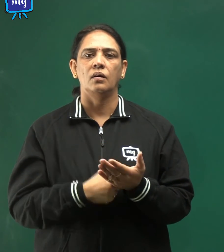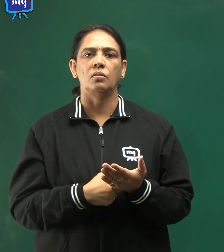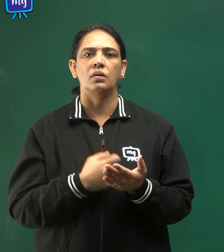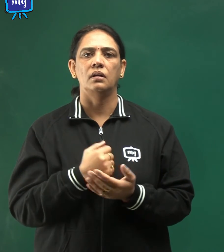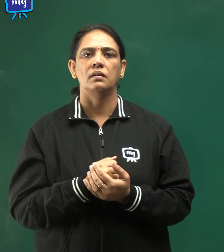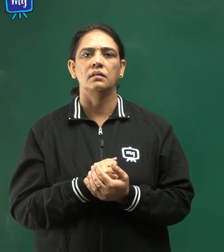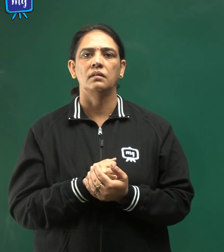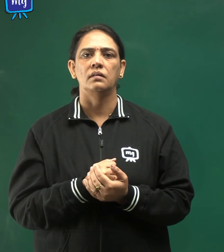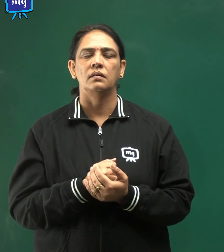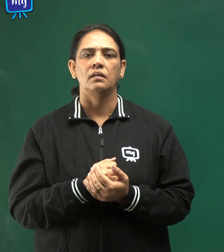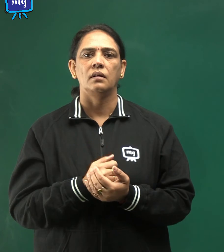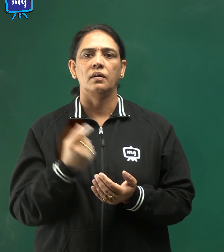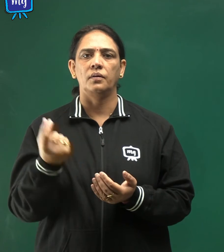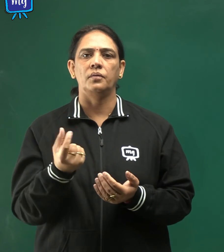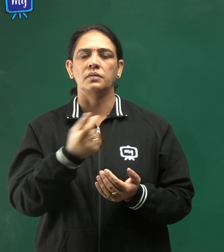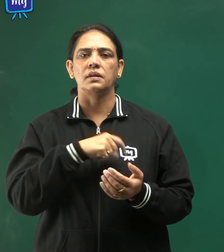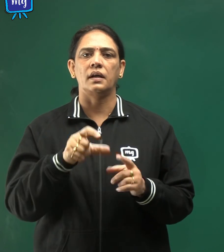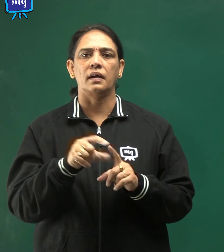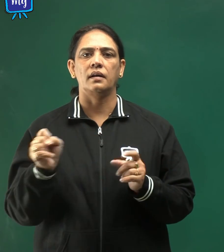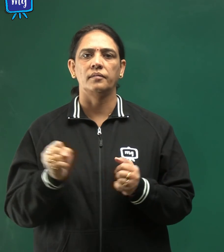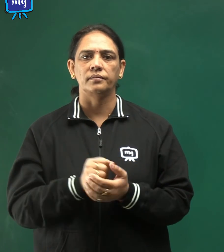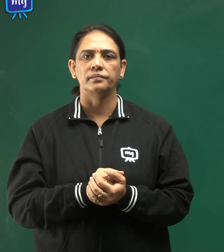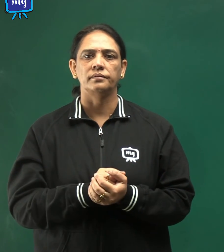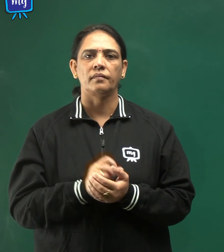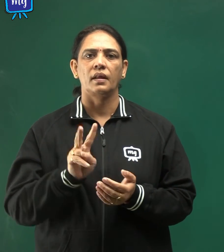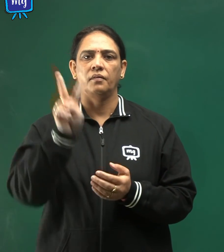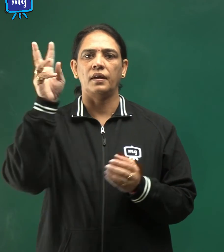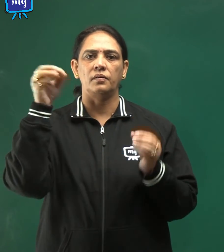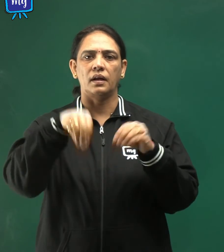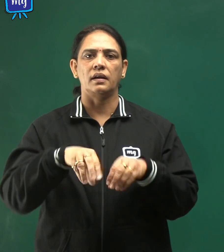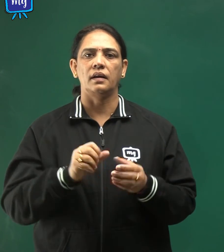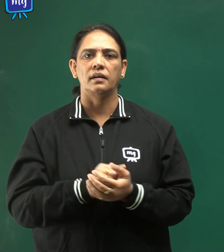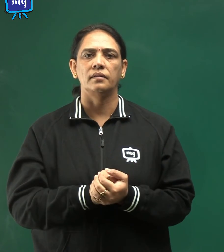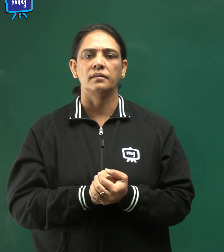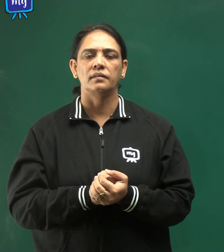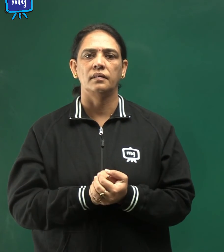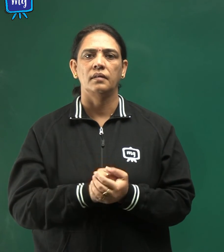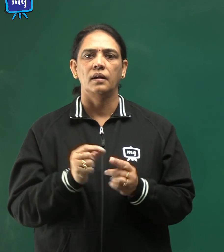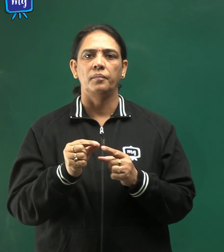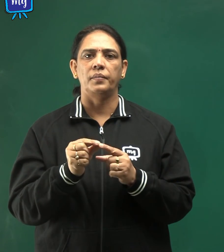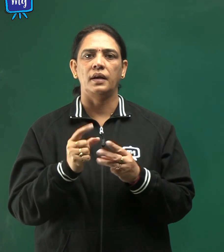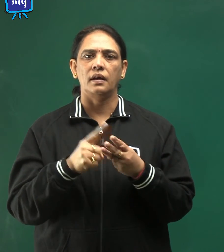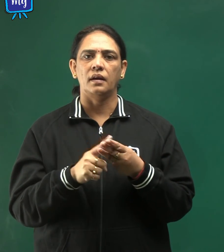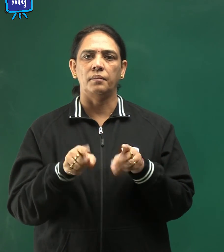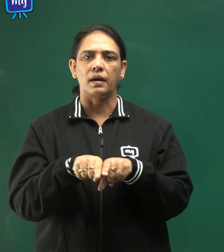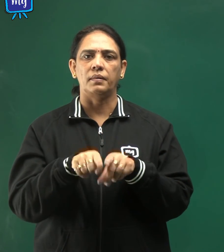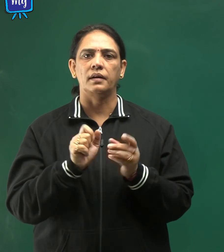फॉर्मूला प्रयोग करेंगे, मान रखेंगे। PE बराबर